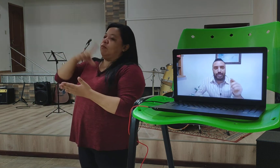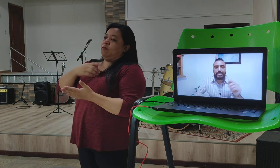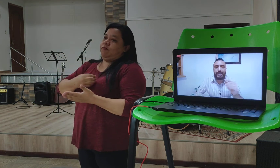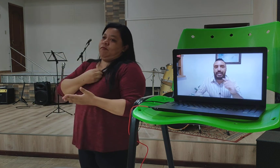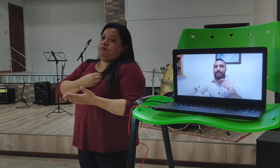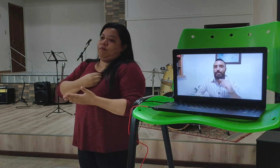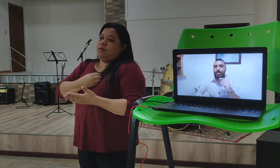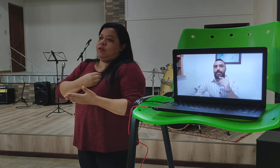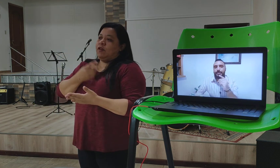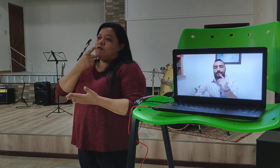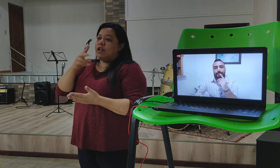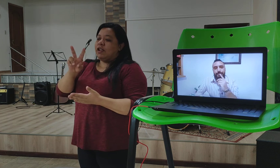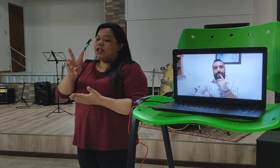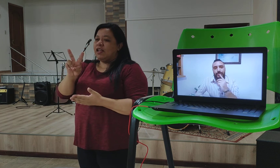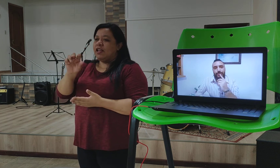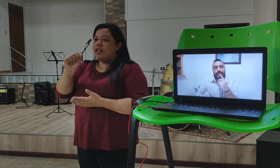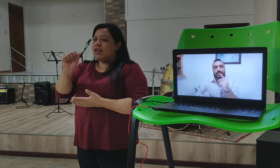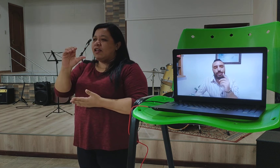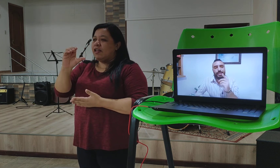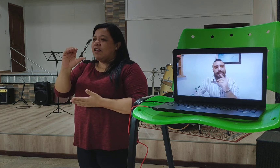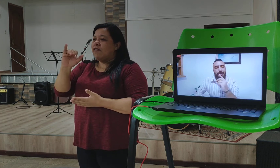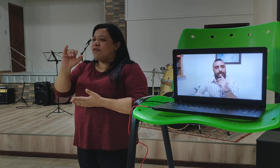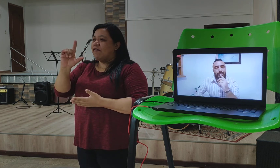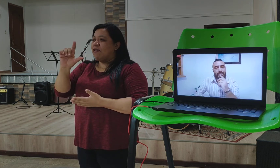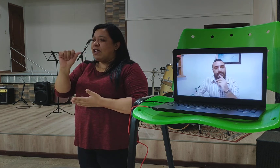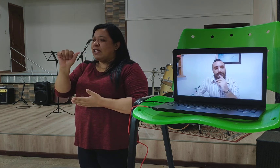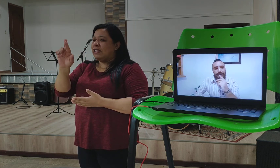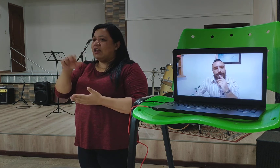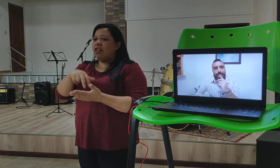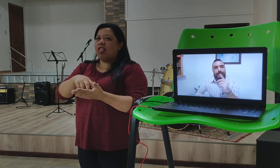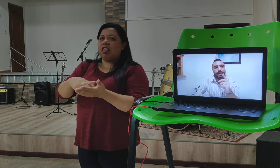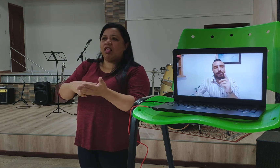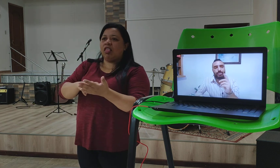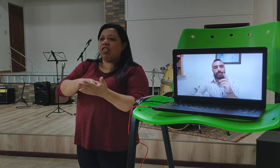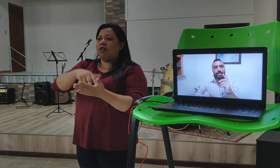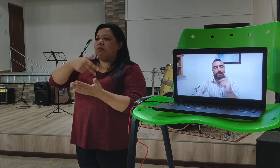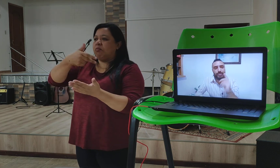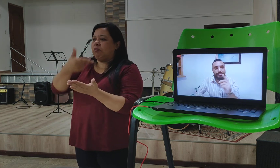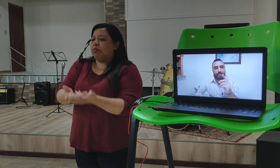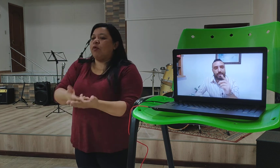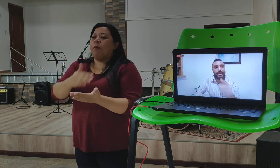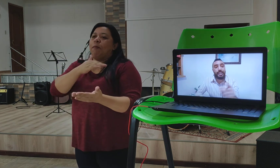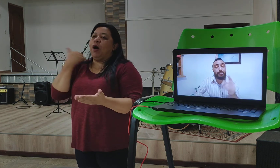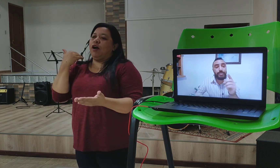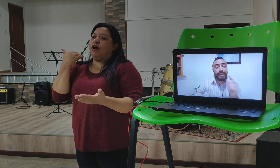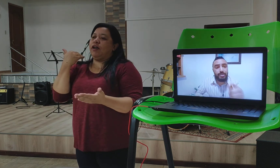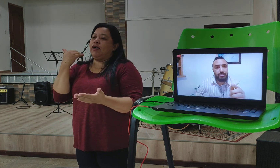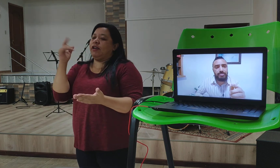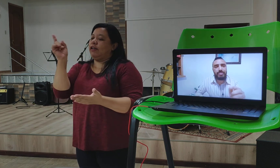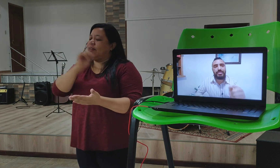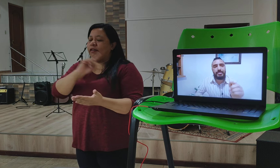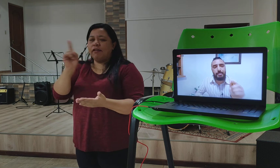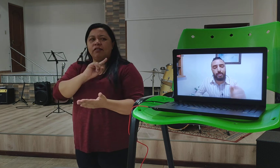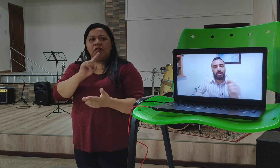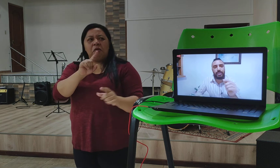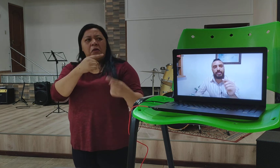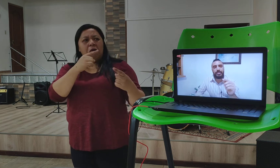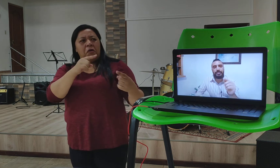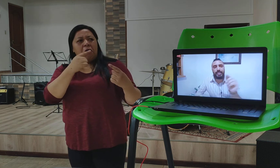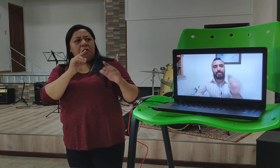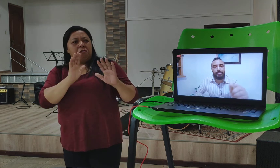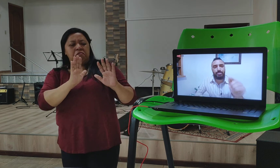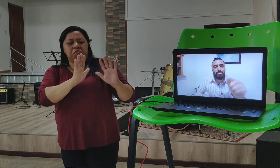vacilar. O vacilar aqui é morrer. Ele fala: Senhor, me dá sabedoria, para que eu não somente viva, mas para que eu não